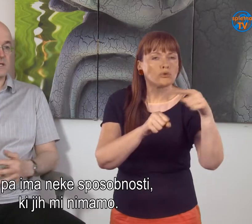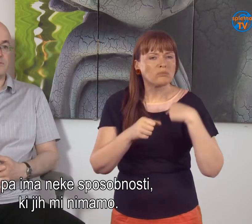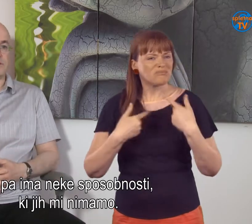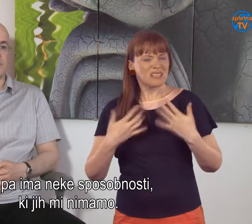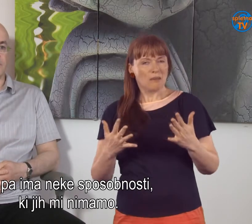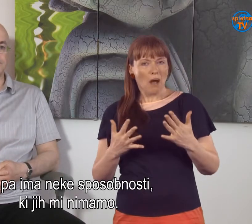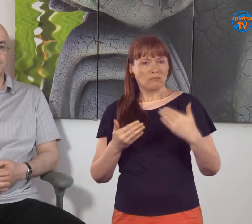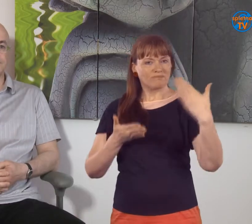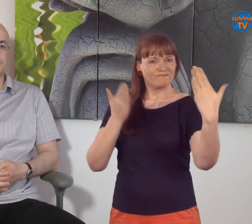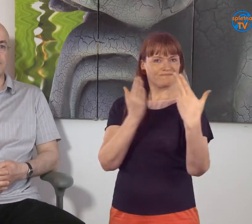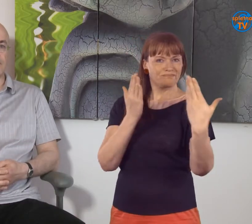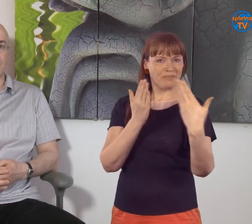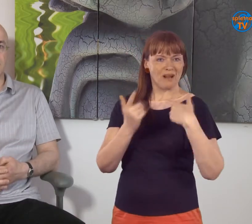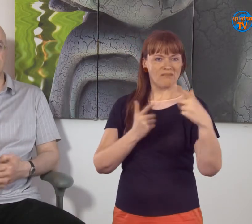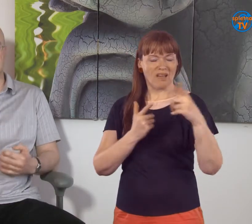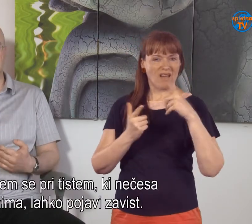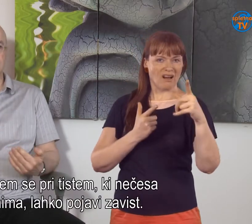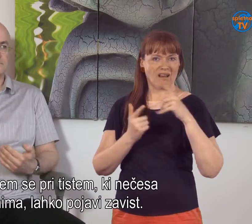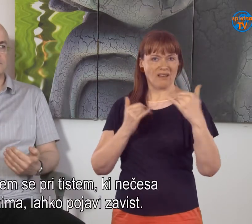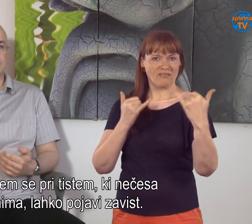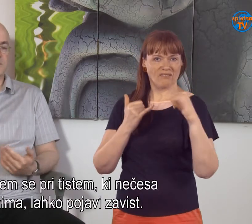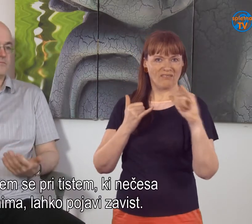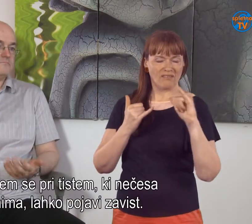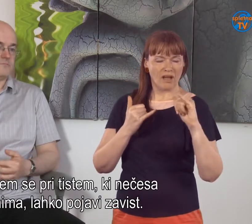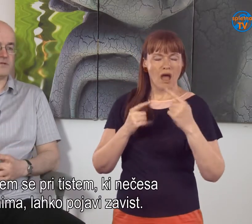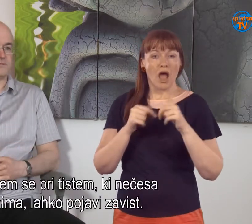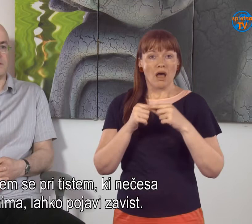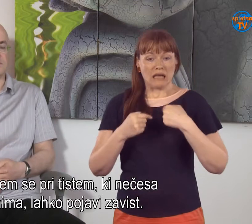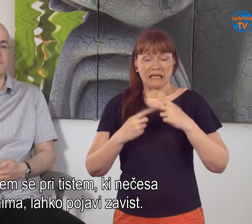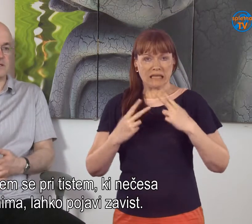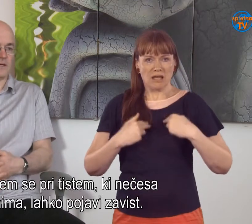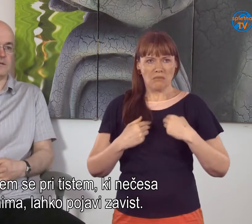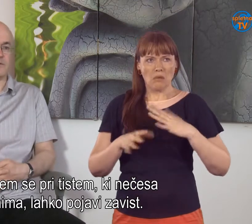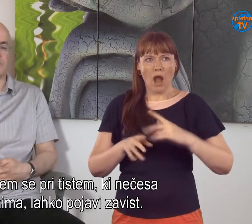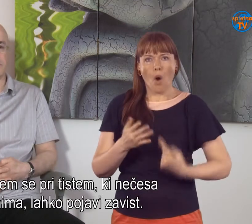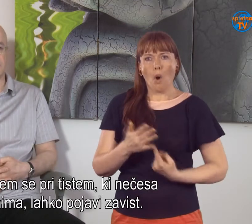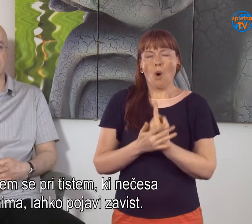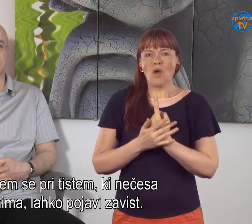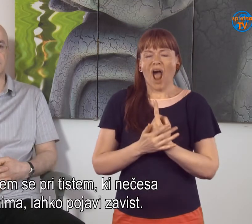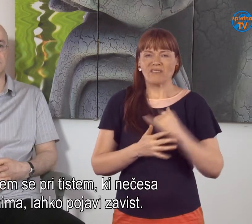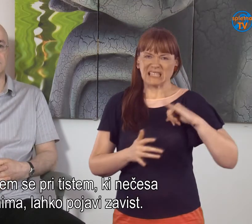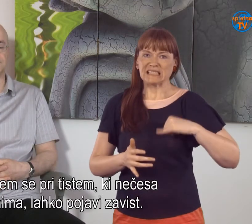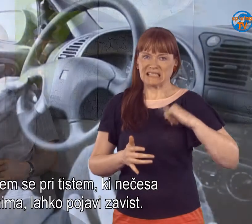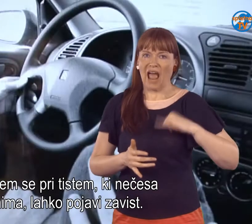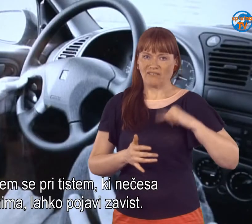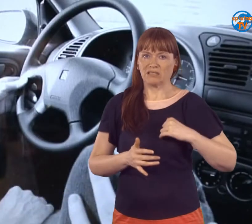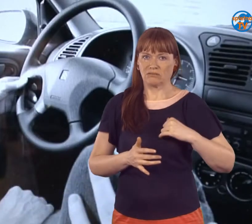sposobnosti, ki jih mi nimamo. In potem se pač pri tistem, ki tega nima, pojavi lahko